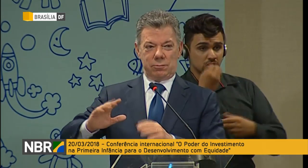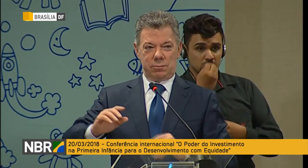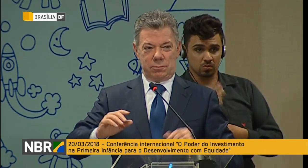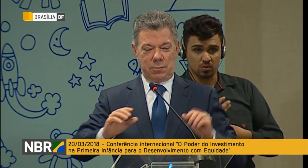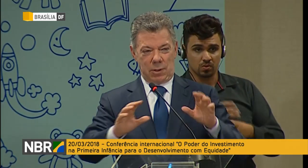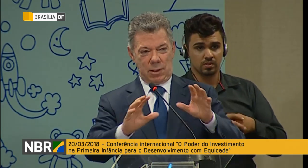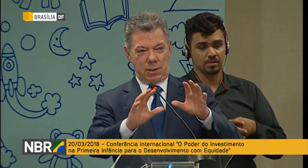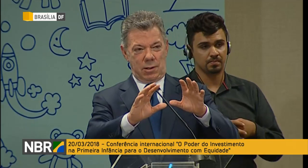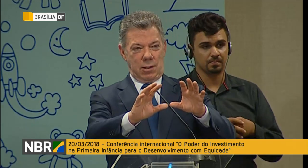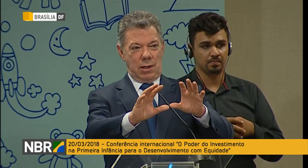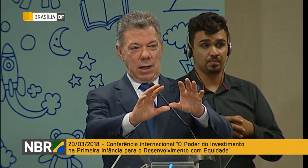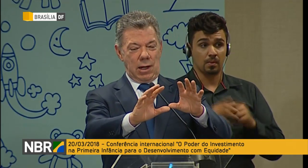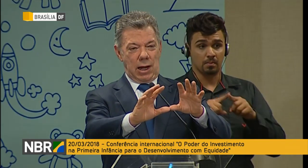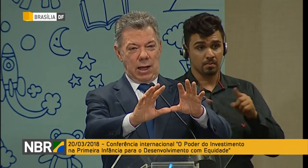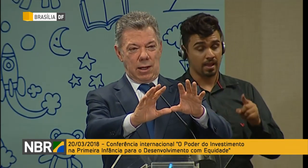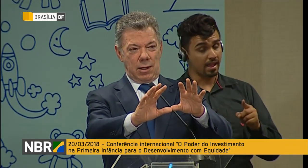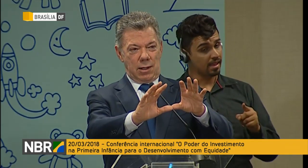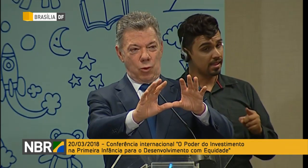Por outro lado,